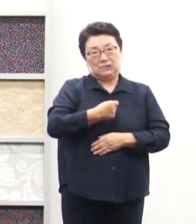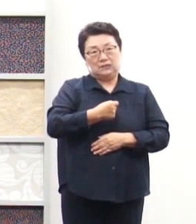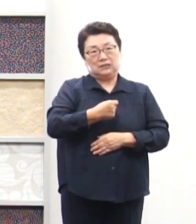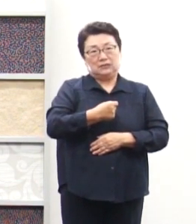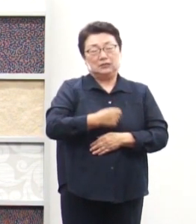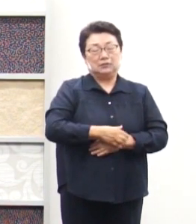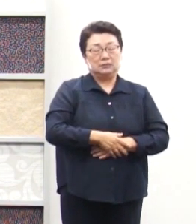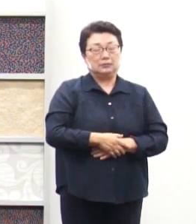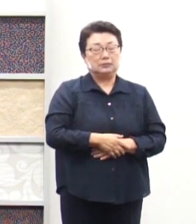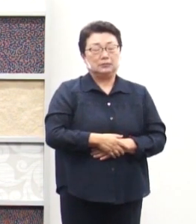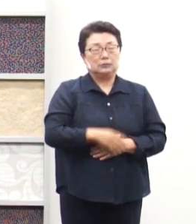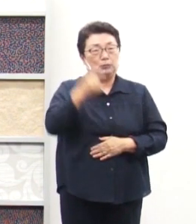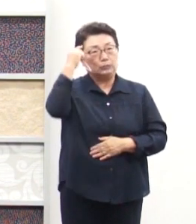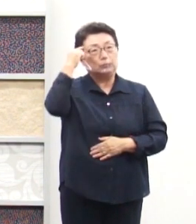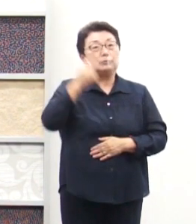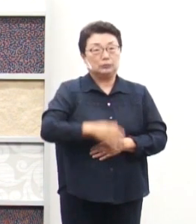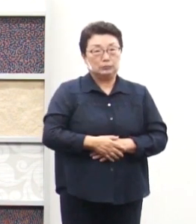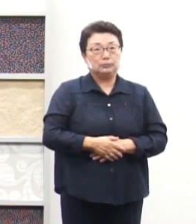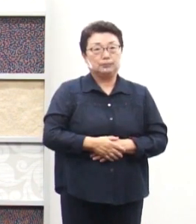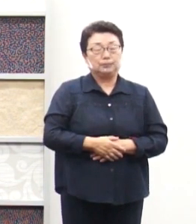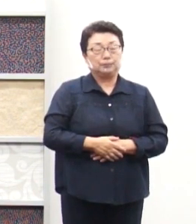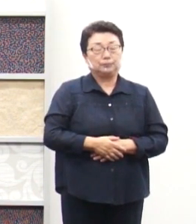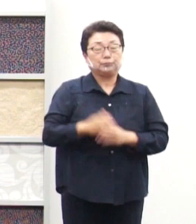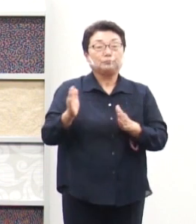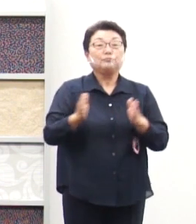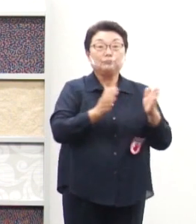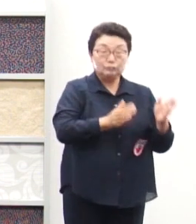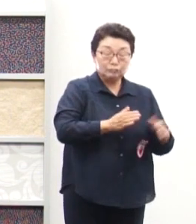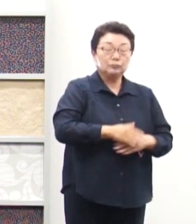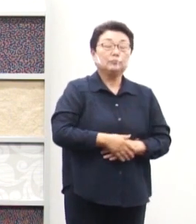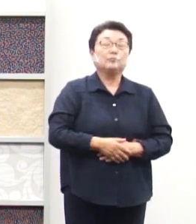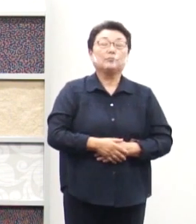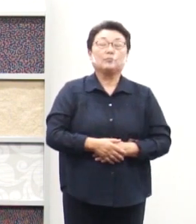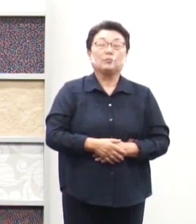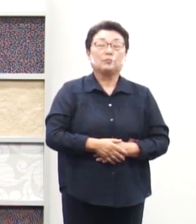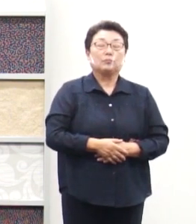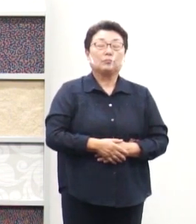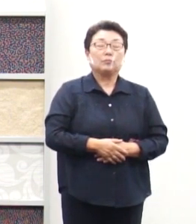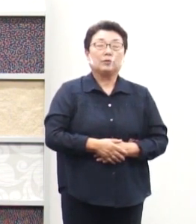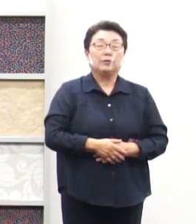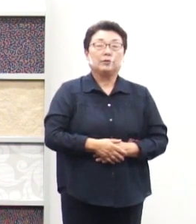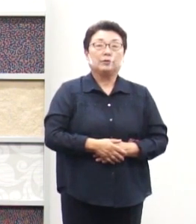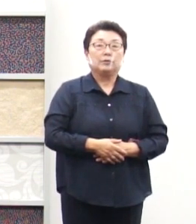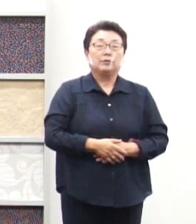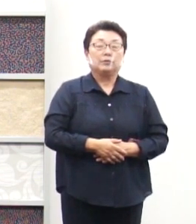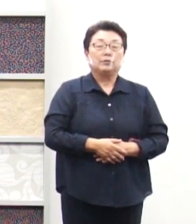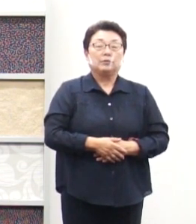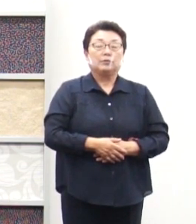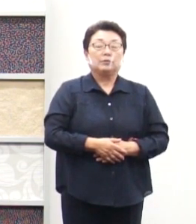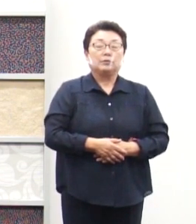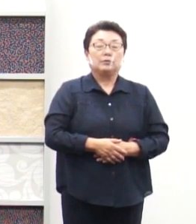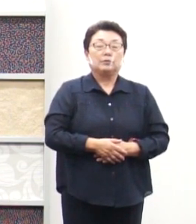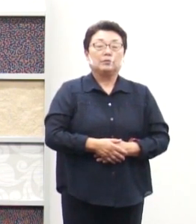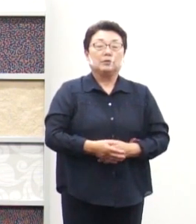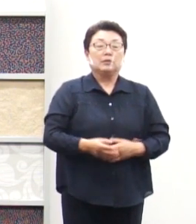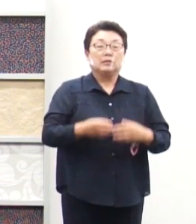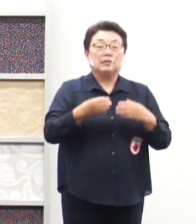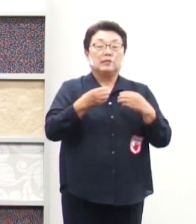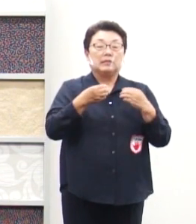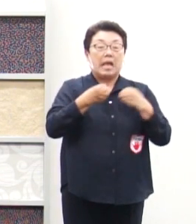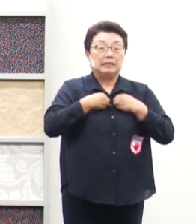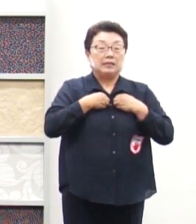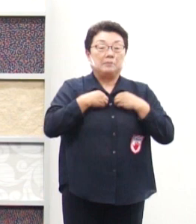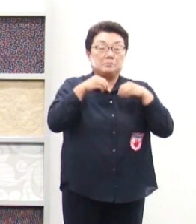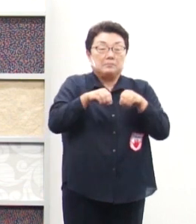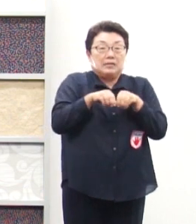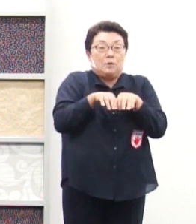ないかなと思います。それから、この感染が広がったいく